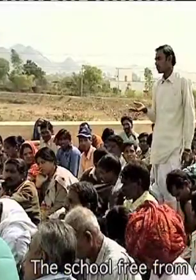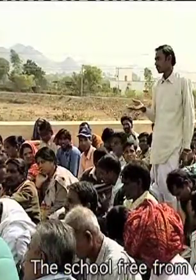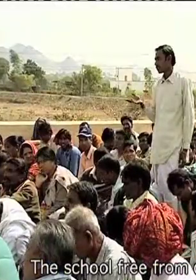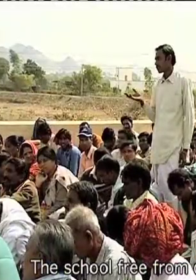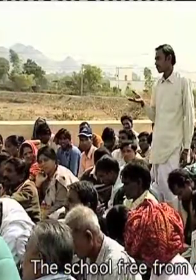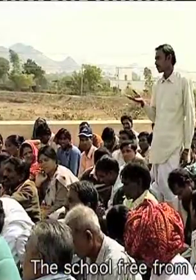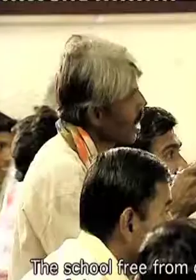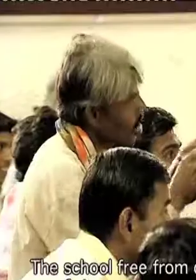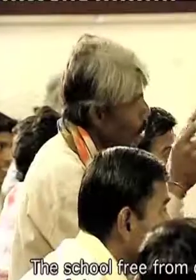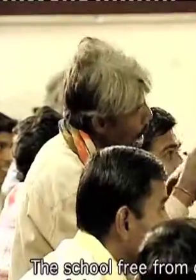सीमा से